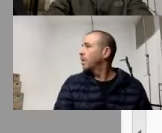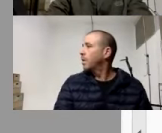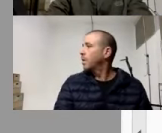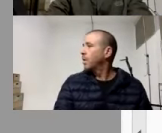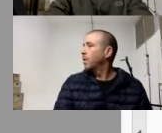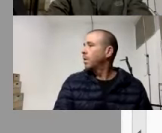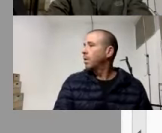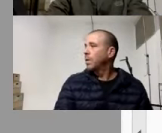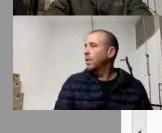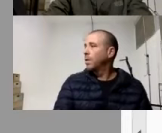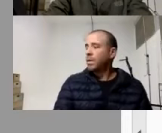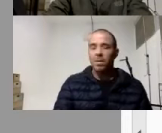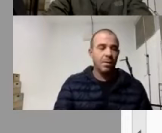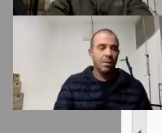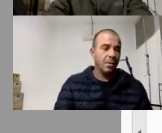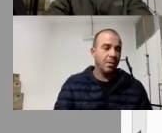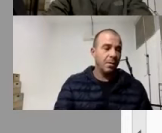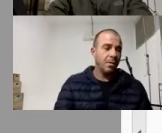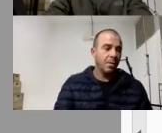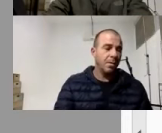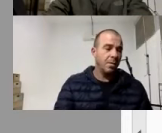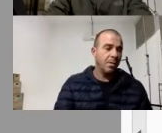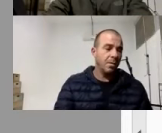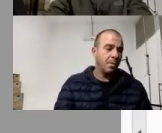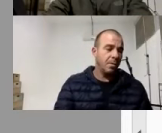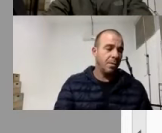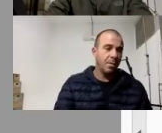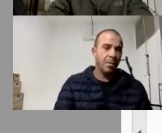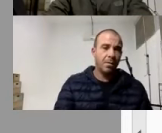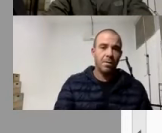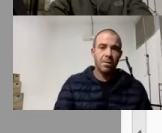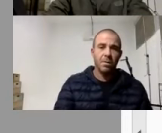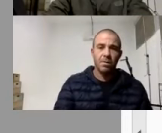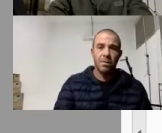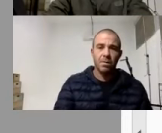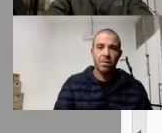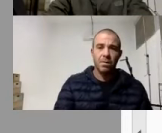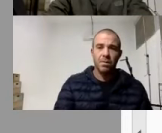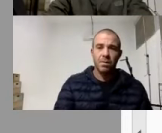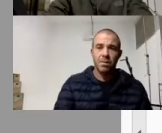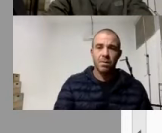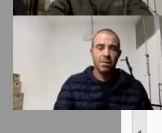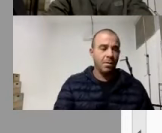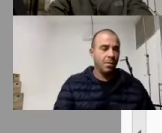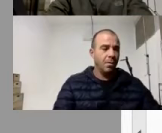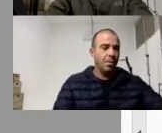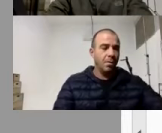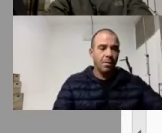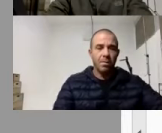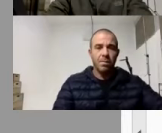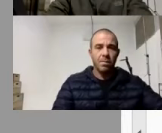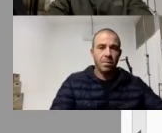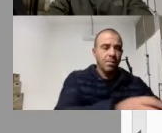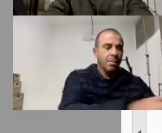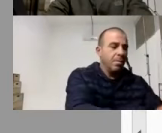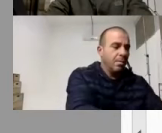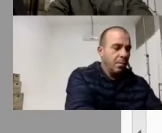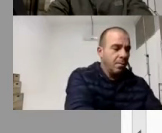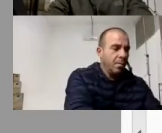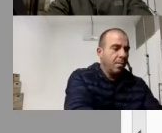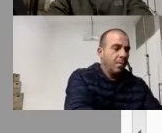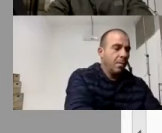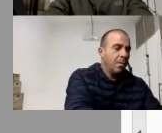acho que, salvo eu esteja errado, no segundo semestre agora desse ano, vai vir uma exposição do Takuma Nakahira